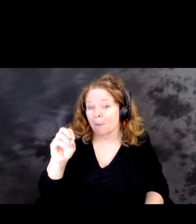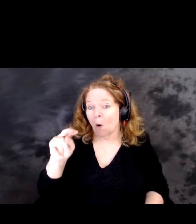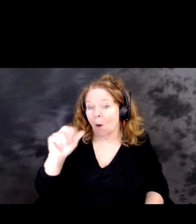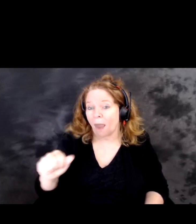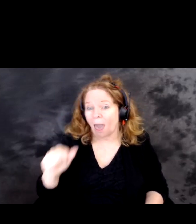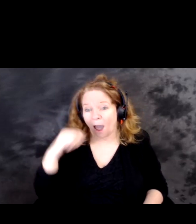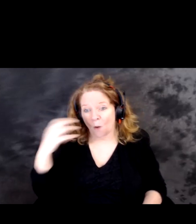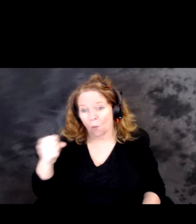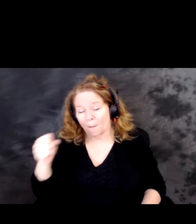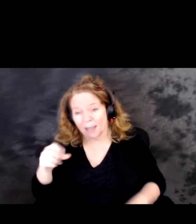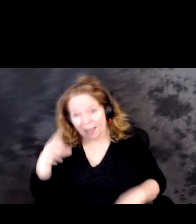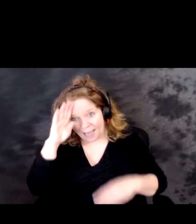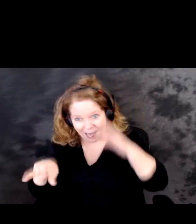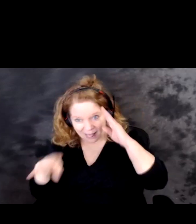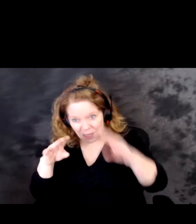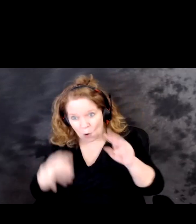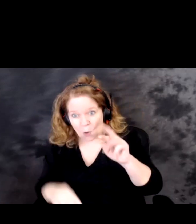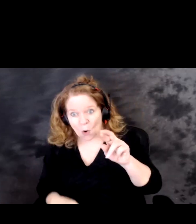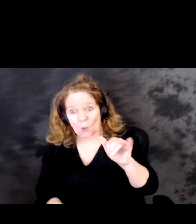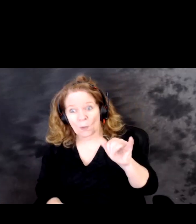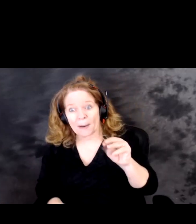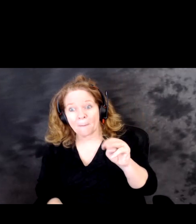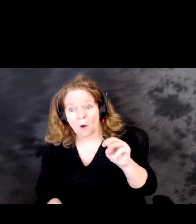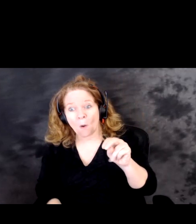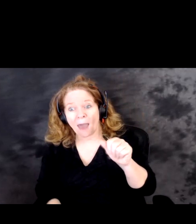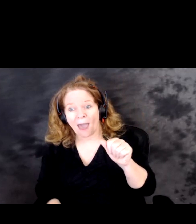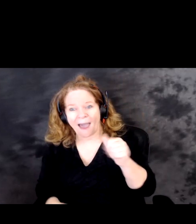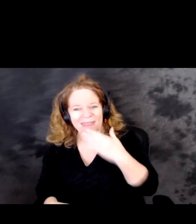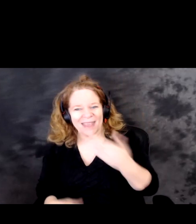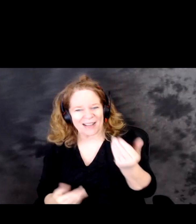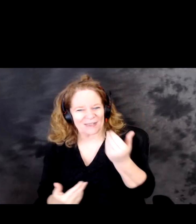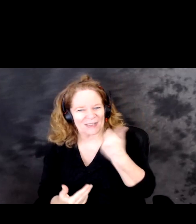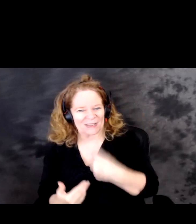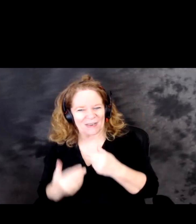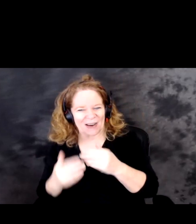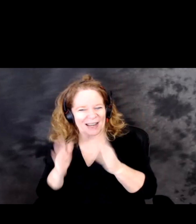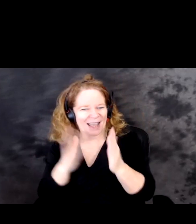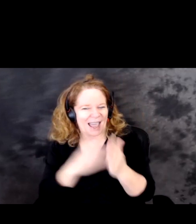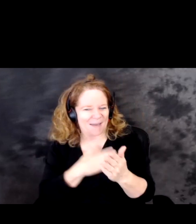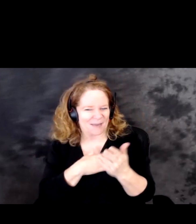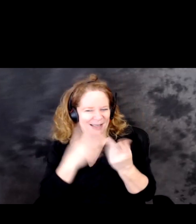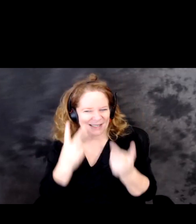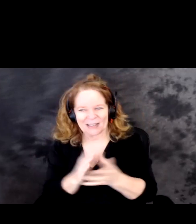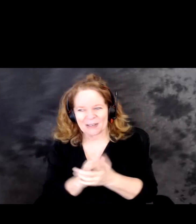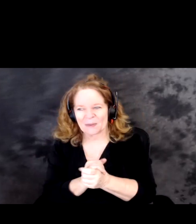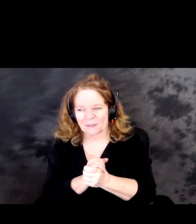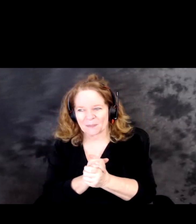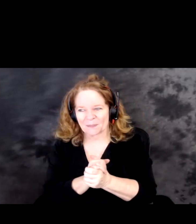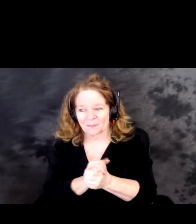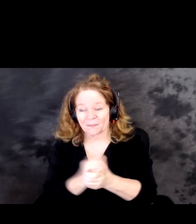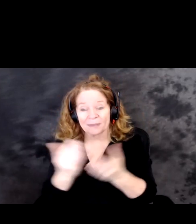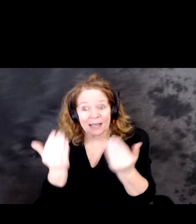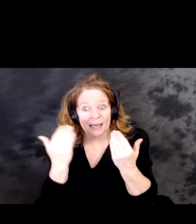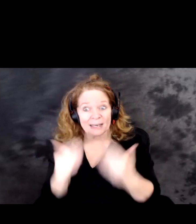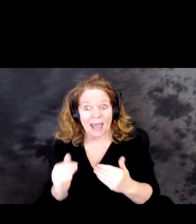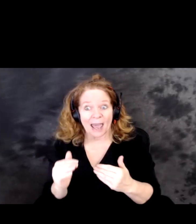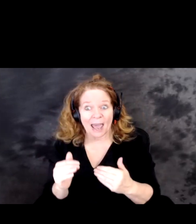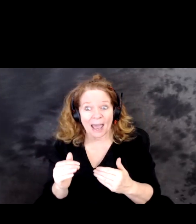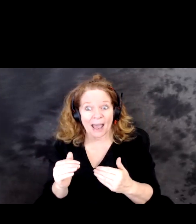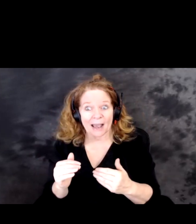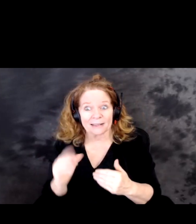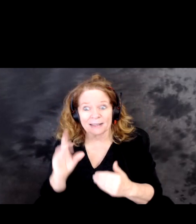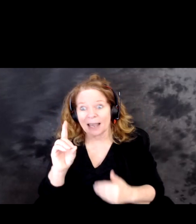Ramona, Ramona. Hola, hola, hola. Gracias por reunirte con nosotros. Es lindo mirarte.